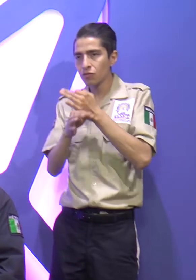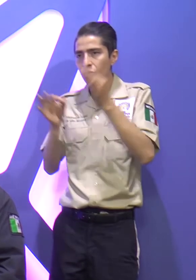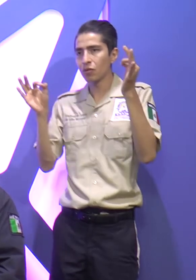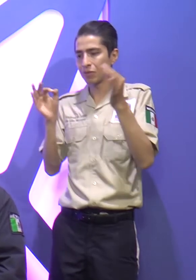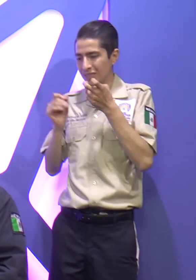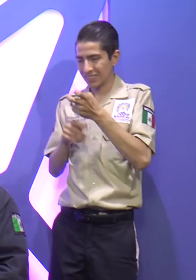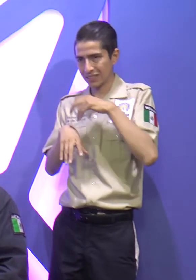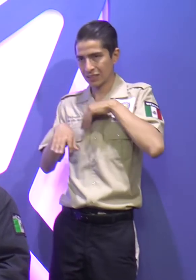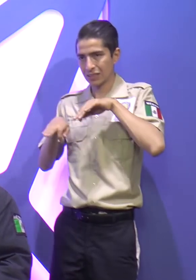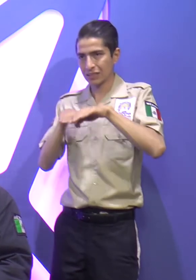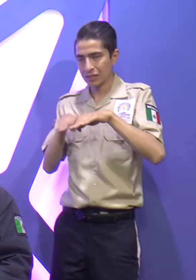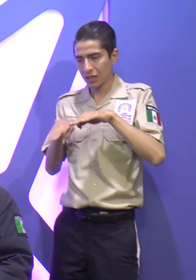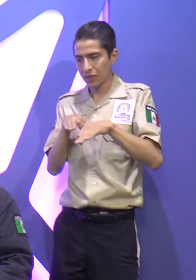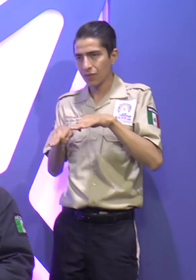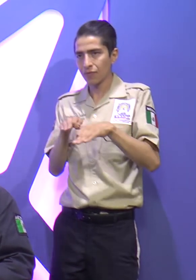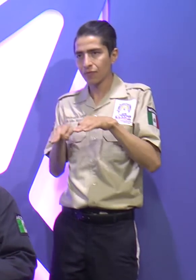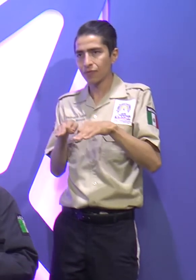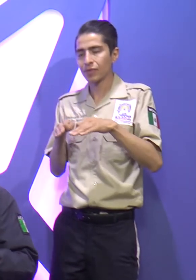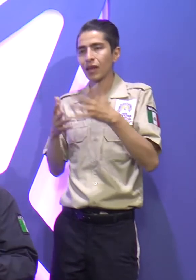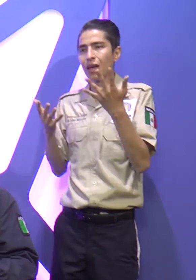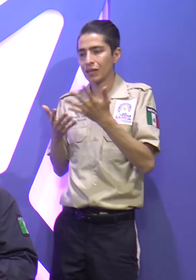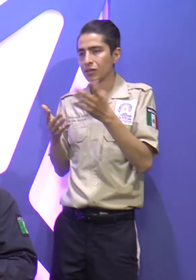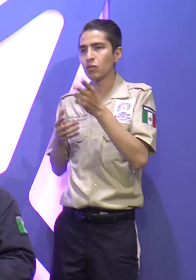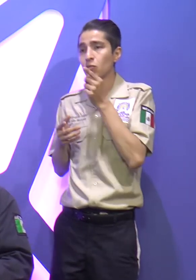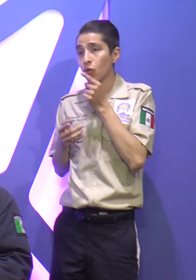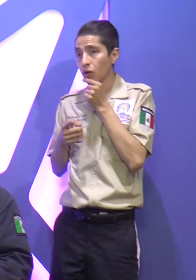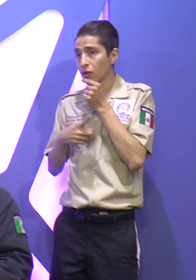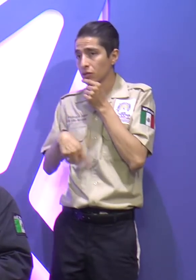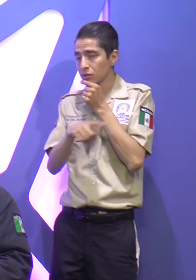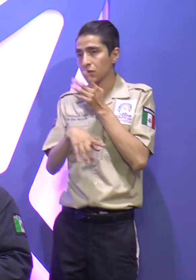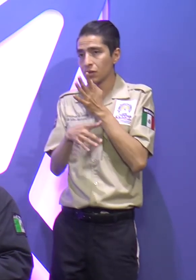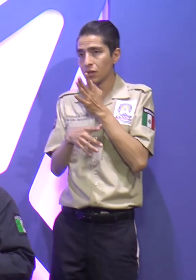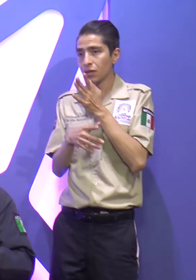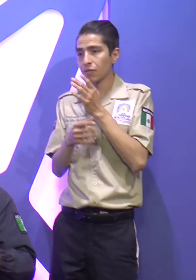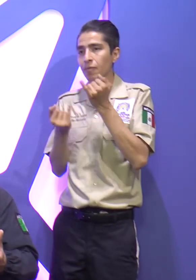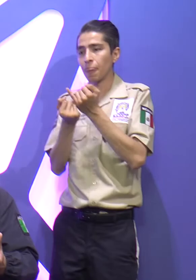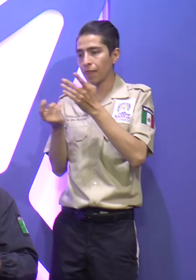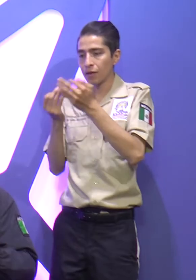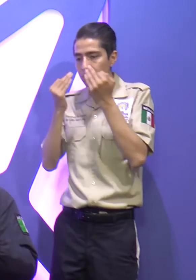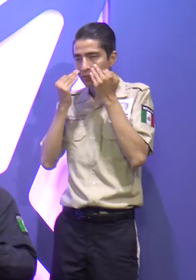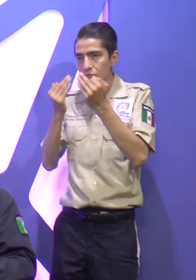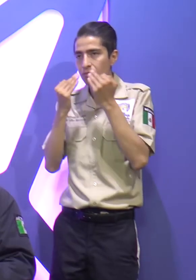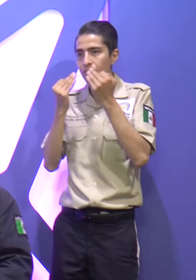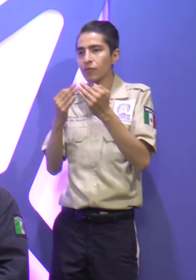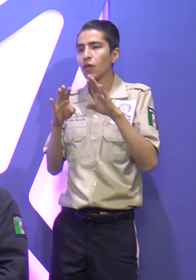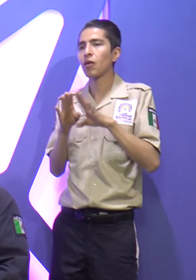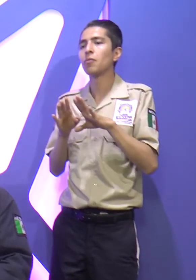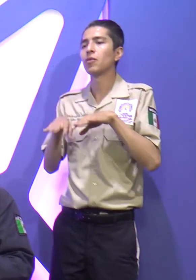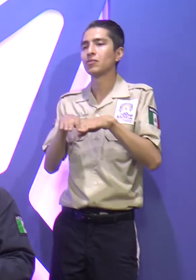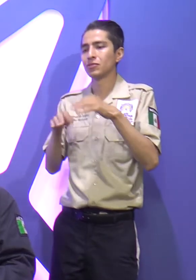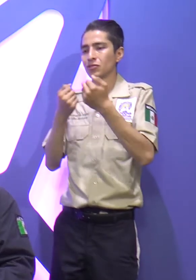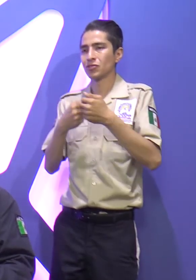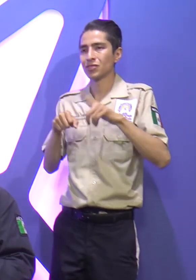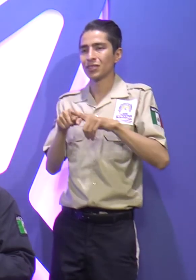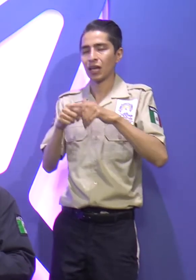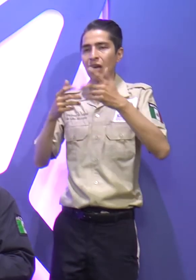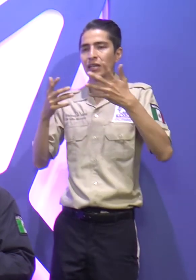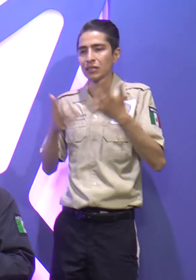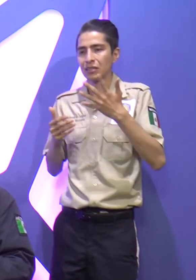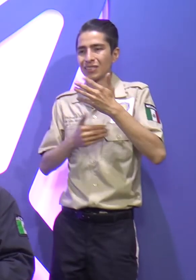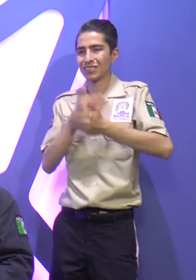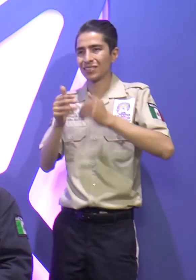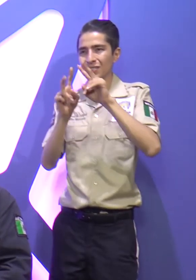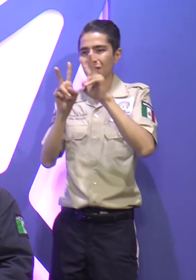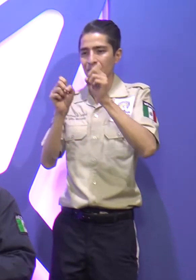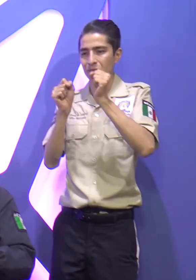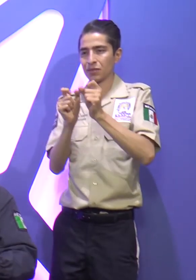un ejercicio también que tiene que realizar la policía y es rendir cuentas a la sociedad de lo que se está haciendo en materia